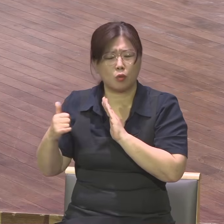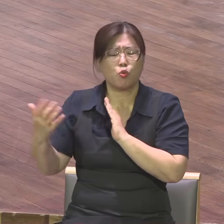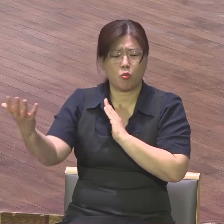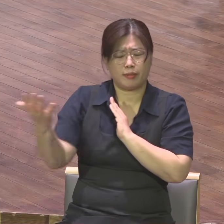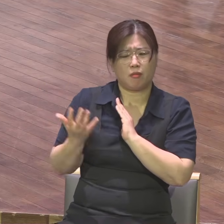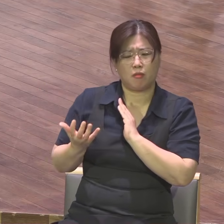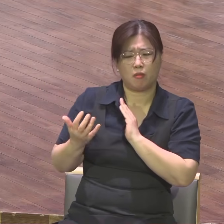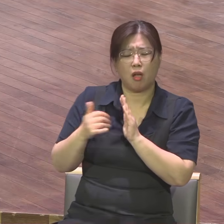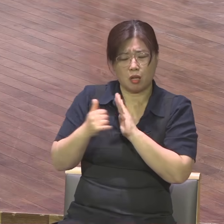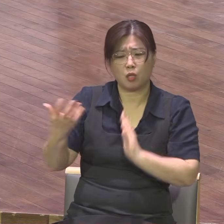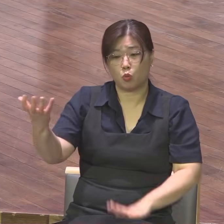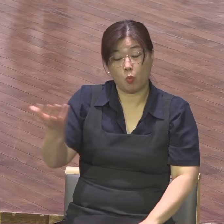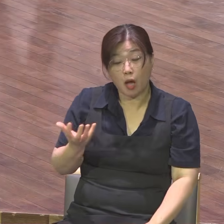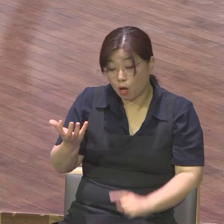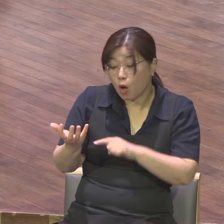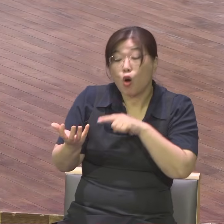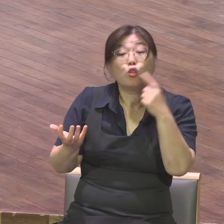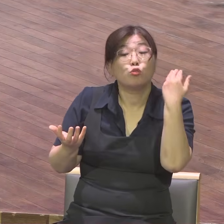왔는데 지금